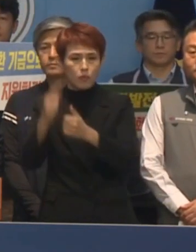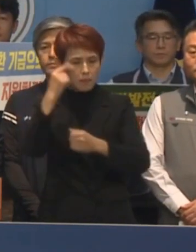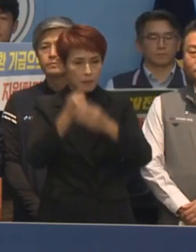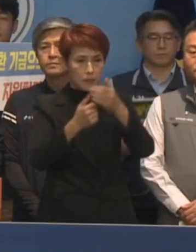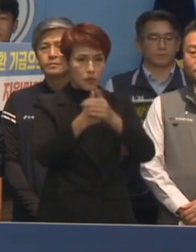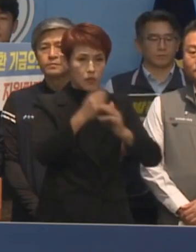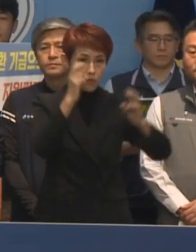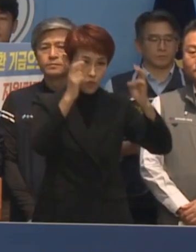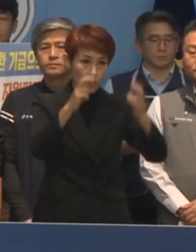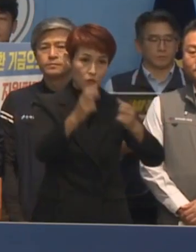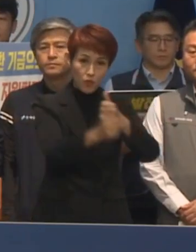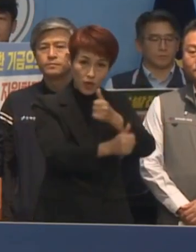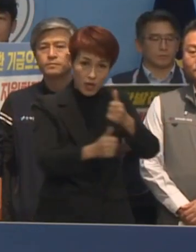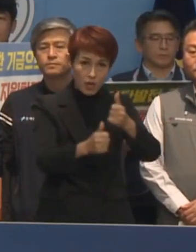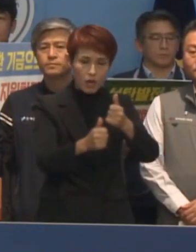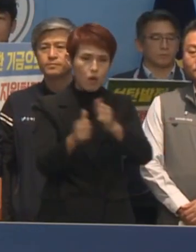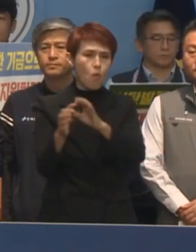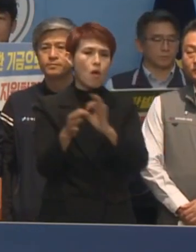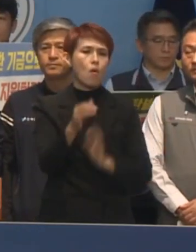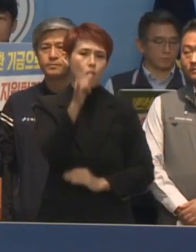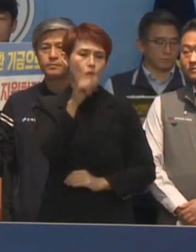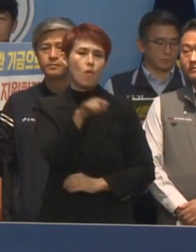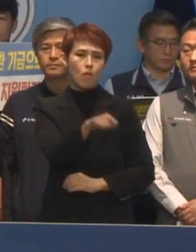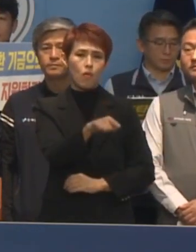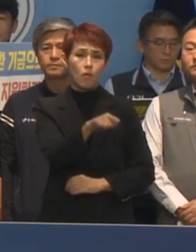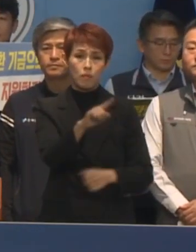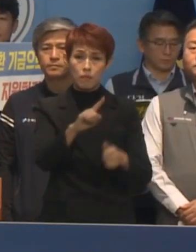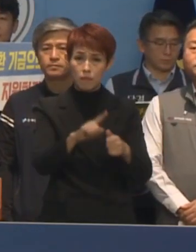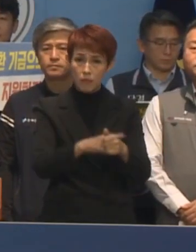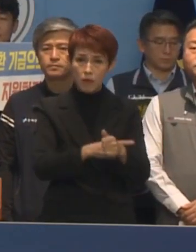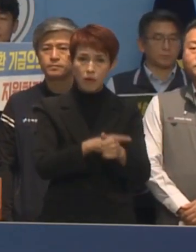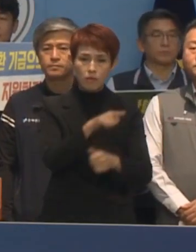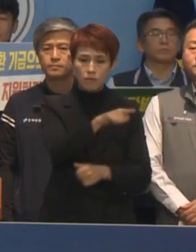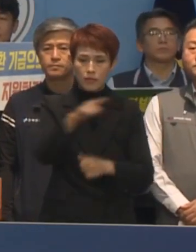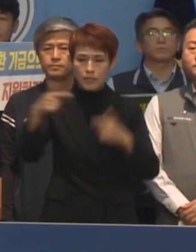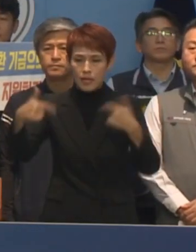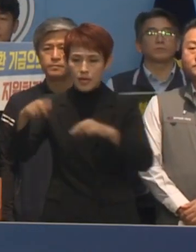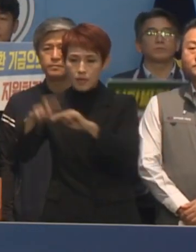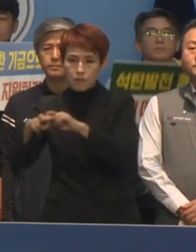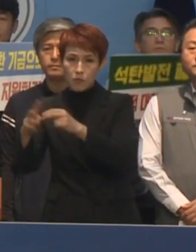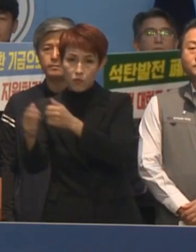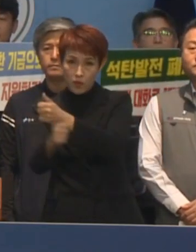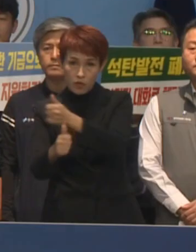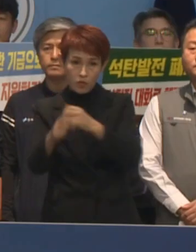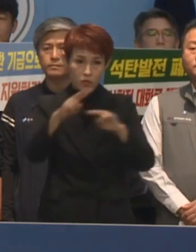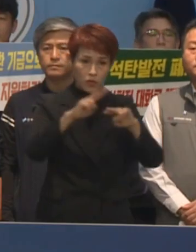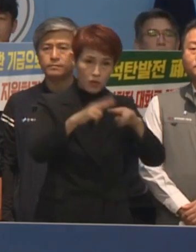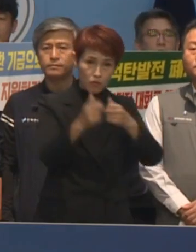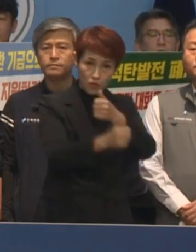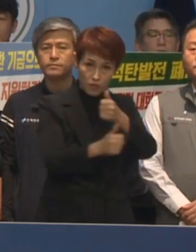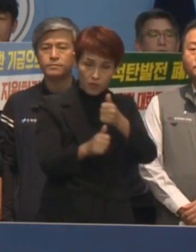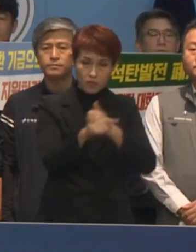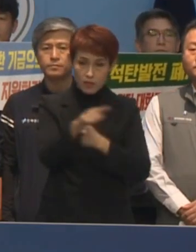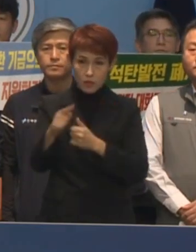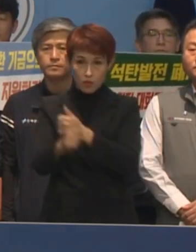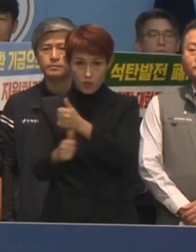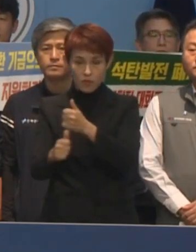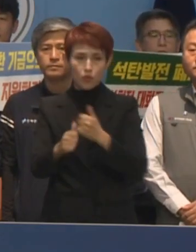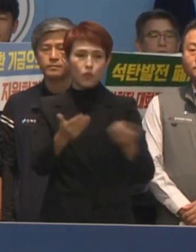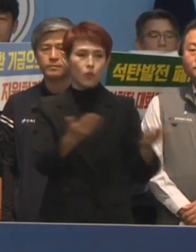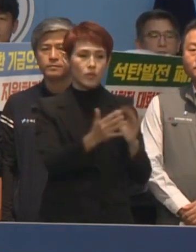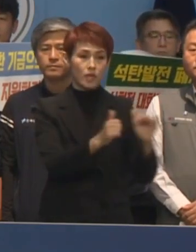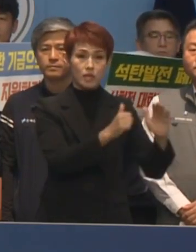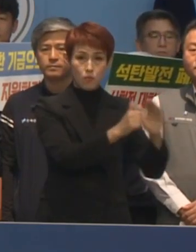산업통상자원중소벤처기업위원회가 직접적으로 관련된 사안이기에 이 두 상임위의 의원님들과 현장의 노동자들을